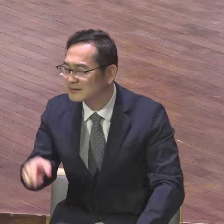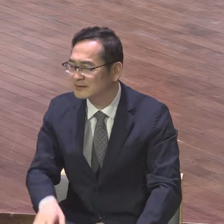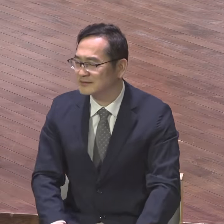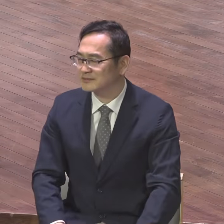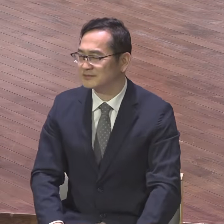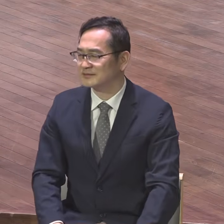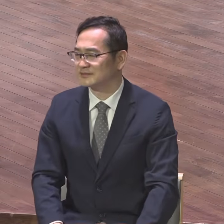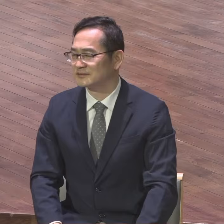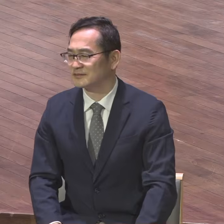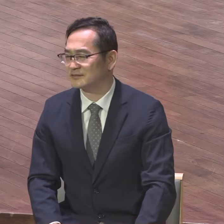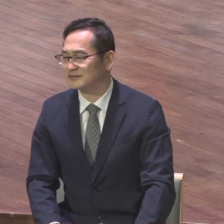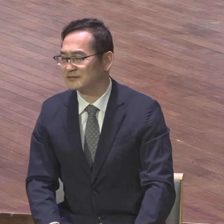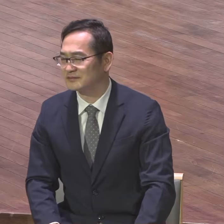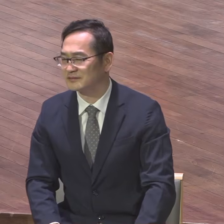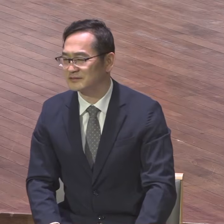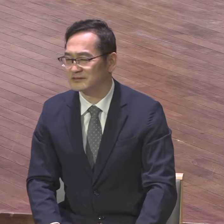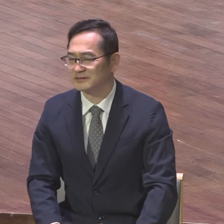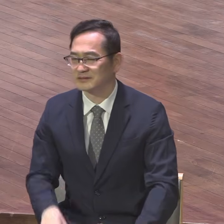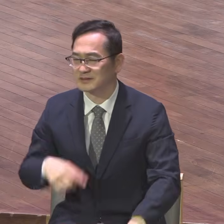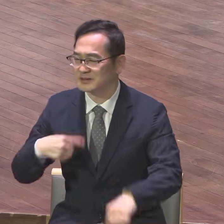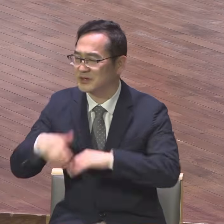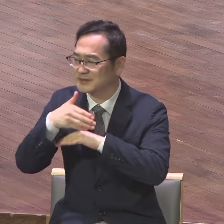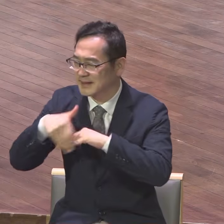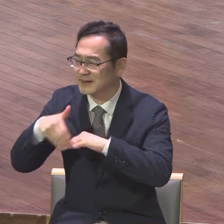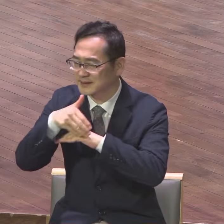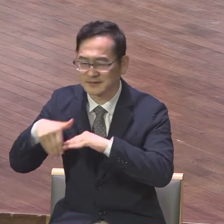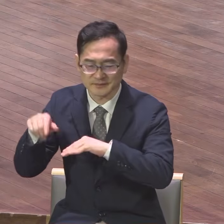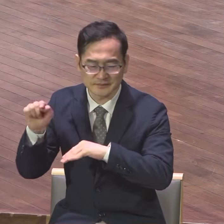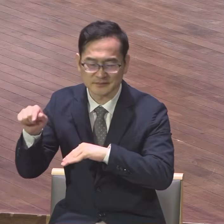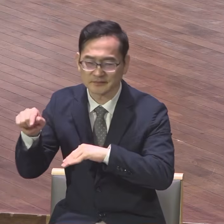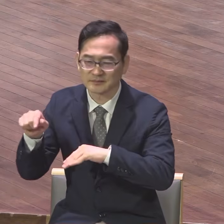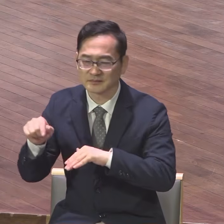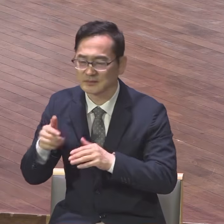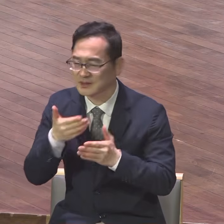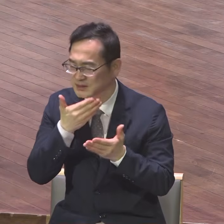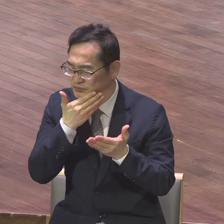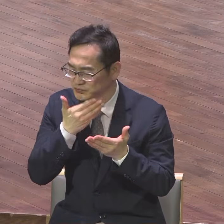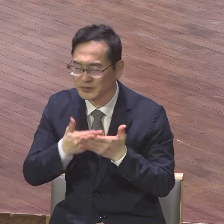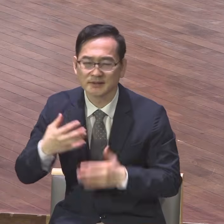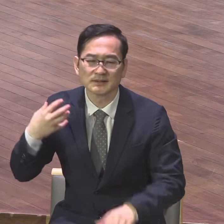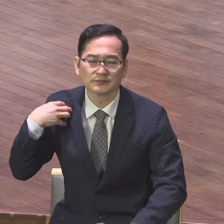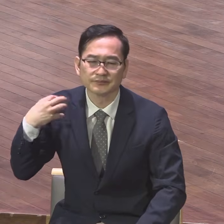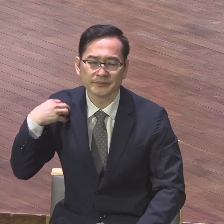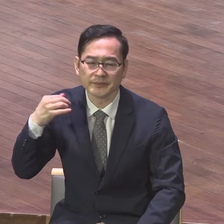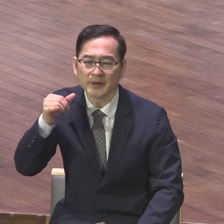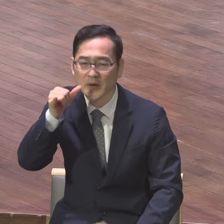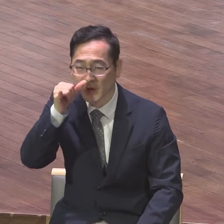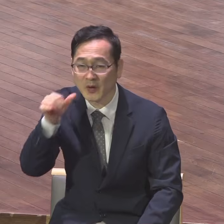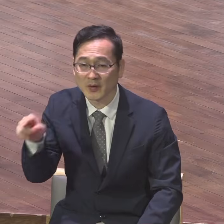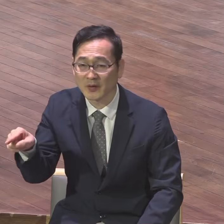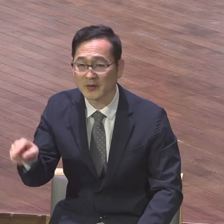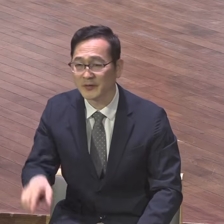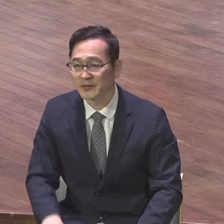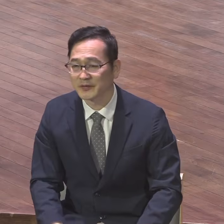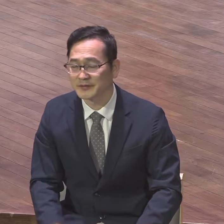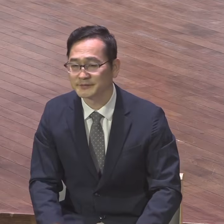정책위원장 정책 세우는 겁니다. 그래서 굉장히 중요하잖아요.